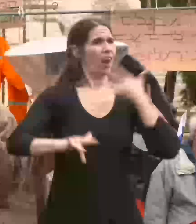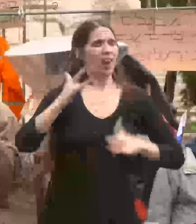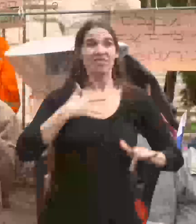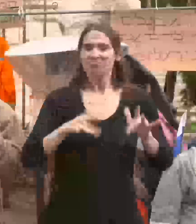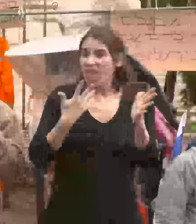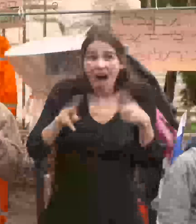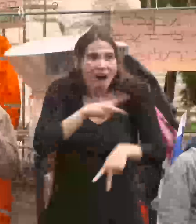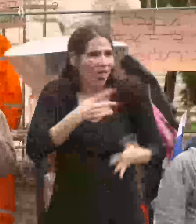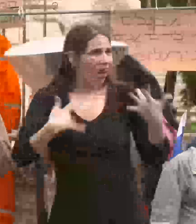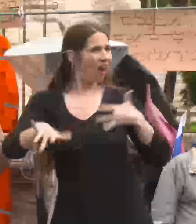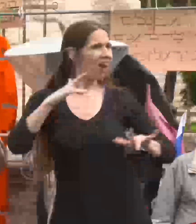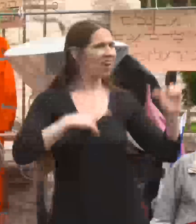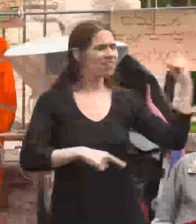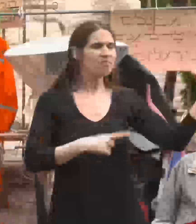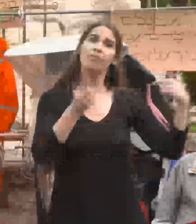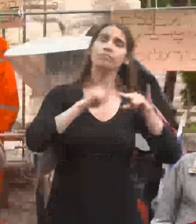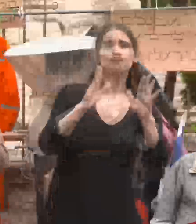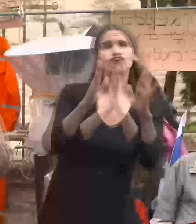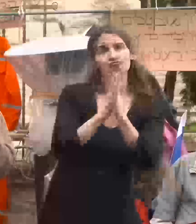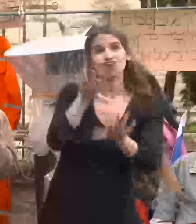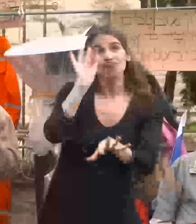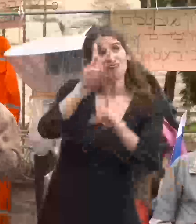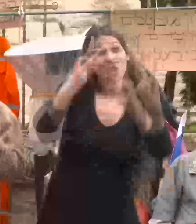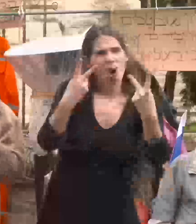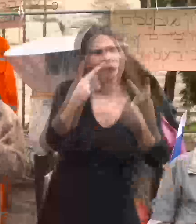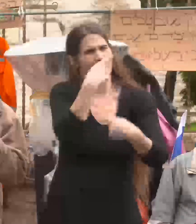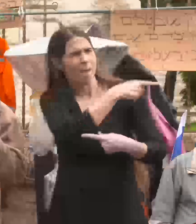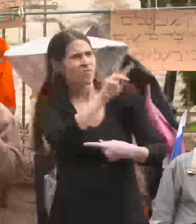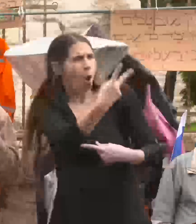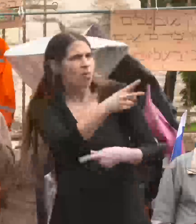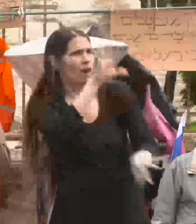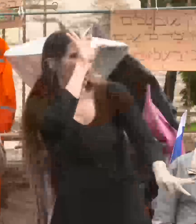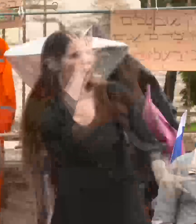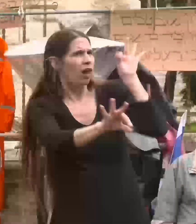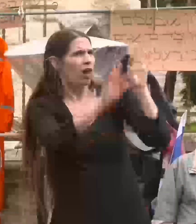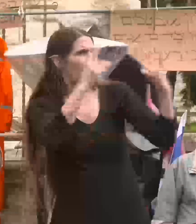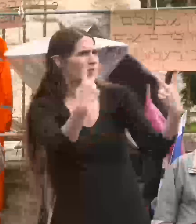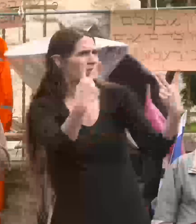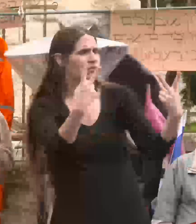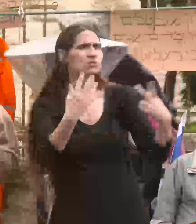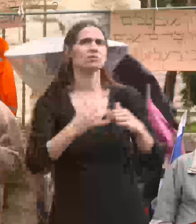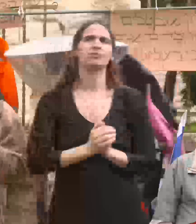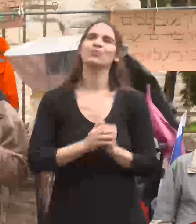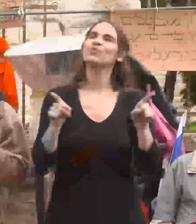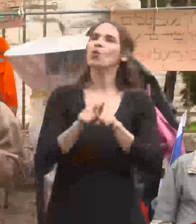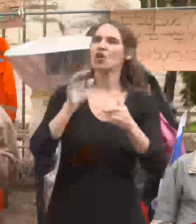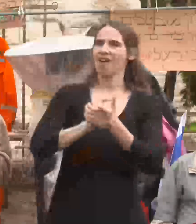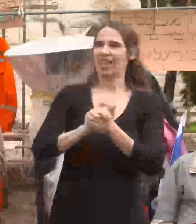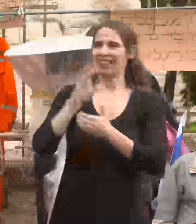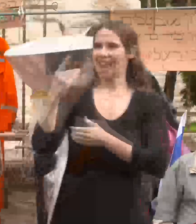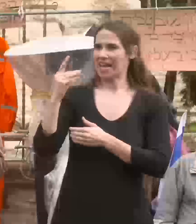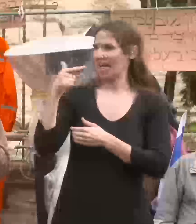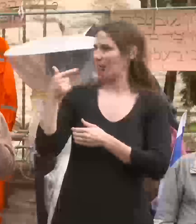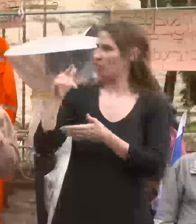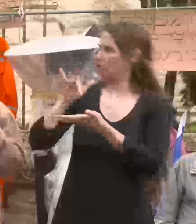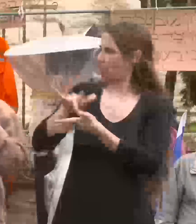מתחמקים מאחריותם כלפינו, ואז מבקשים מאיתנו לבחור בהם שוב ושוב ושוב. כמו שחברי דקל גלעד